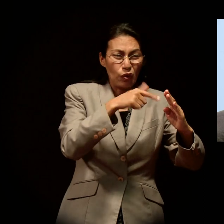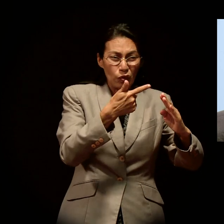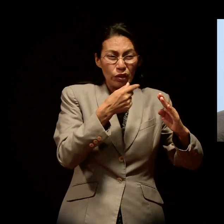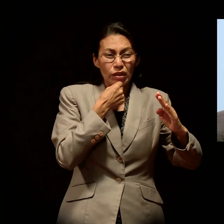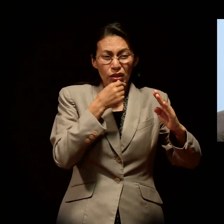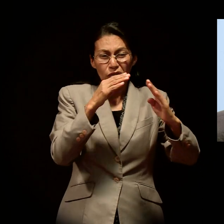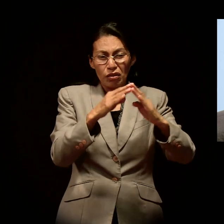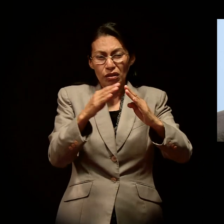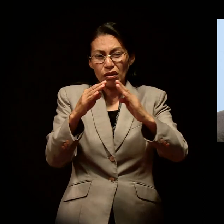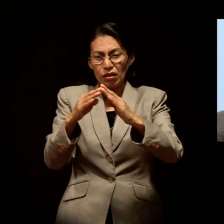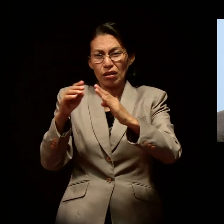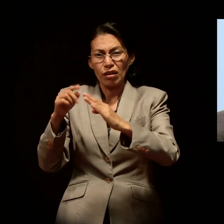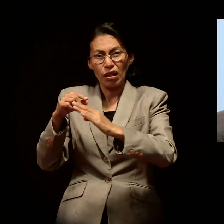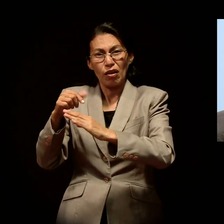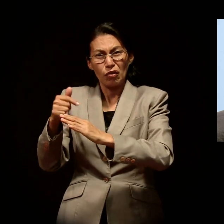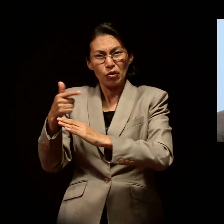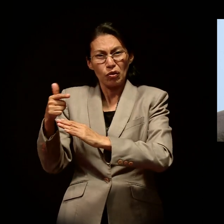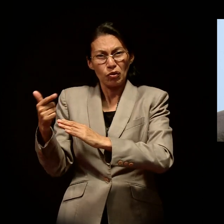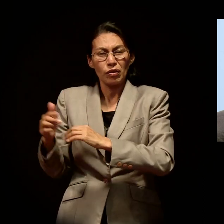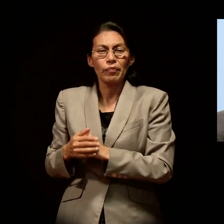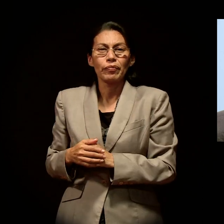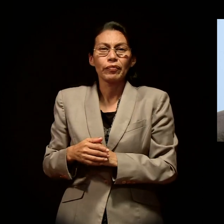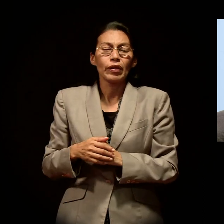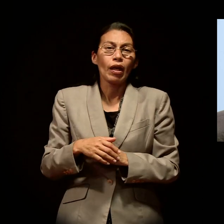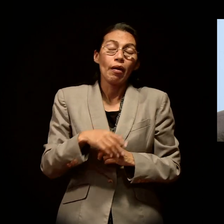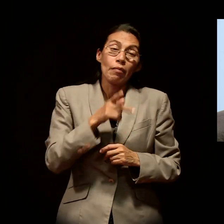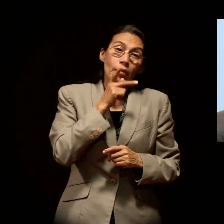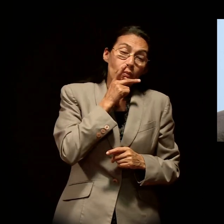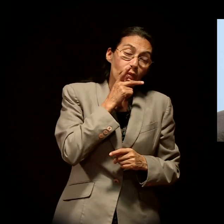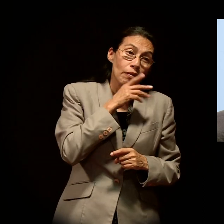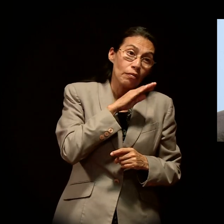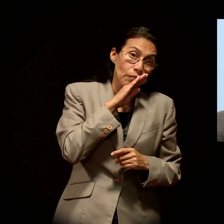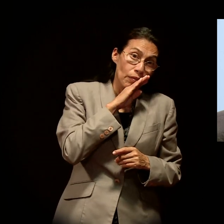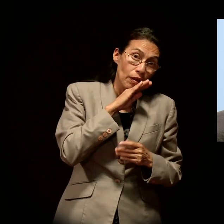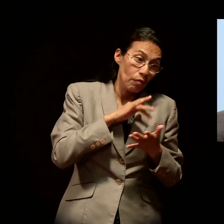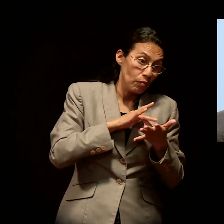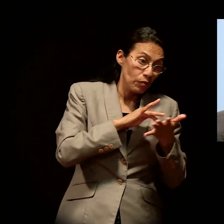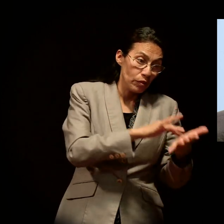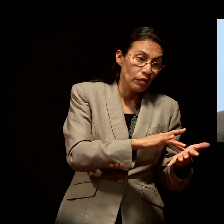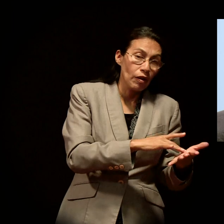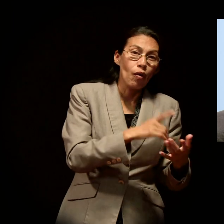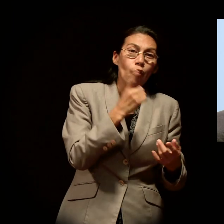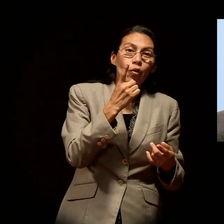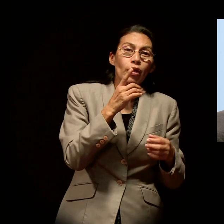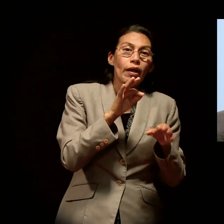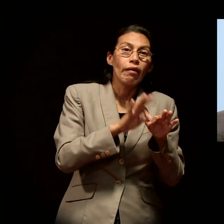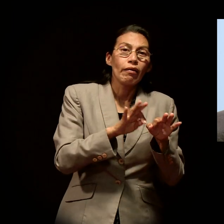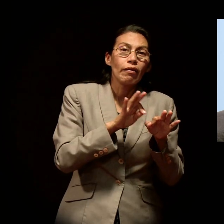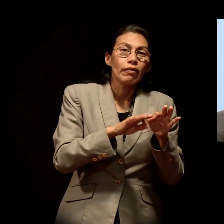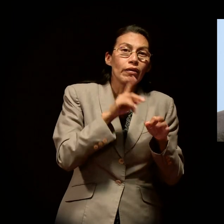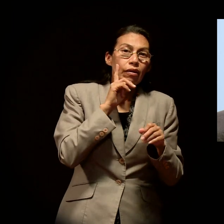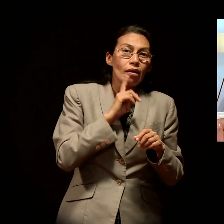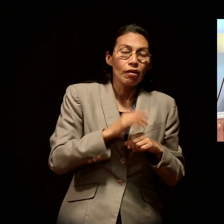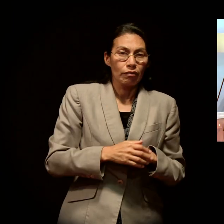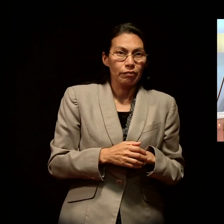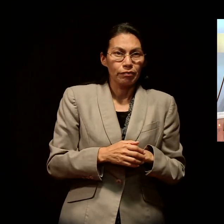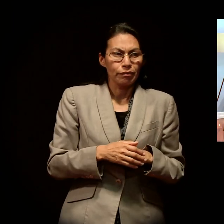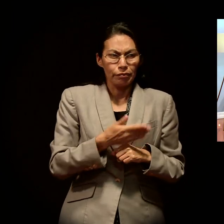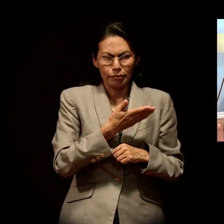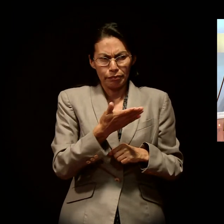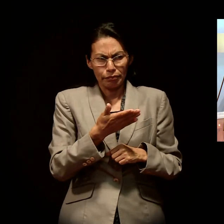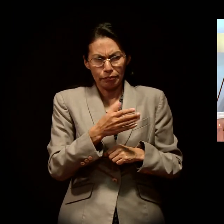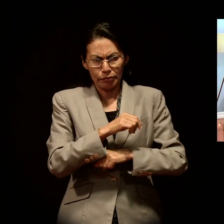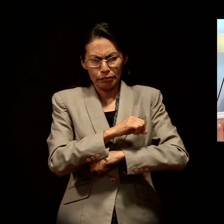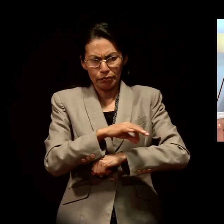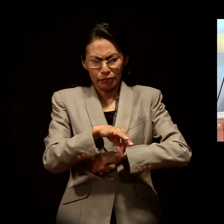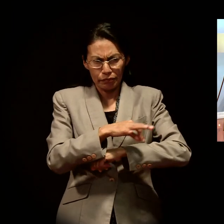habían padres sustitutos que dirigían los hogares una tía como ayudante Y ustedes organizaban administraba